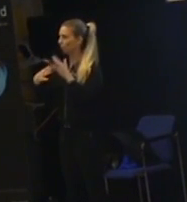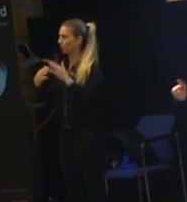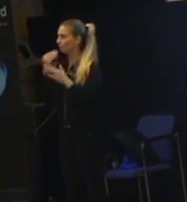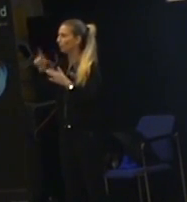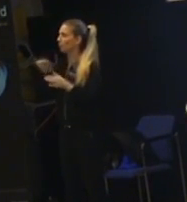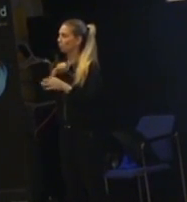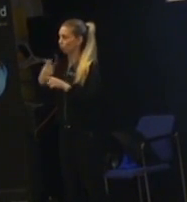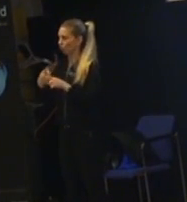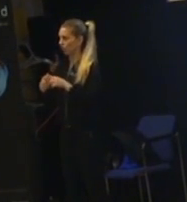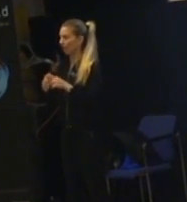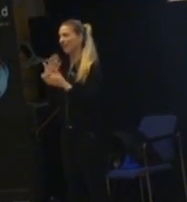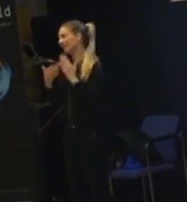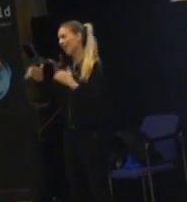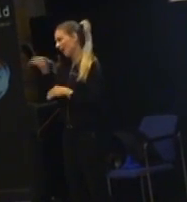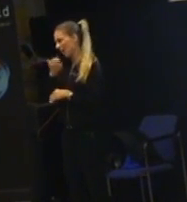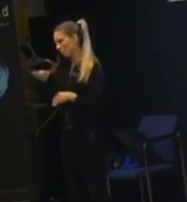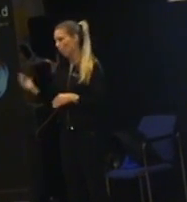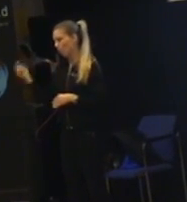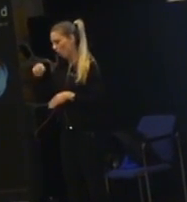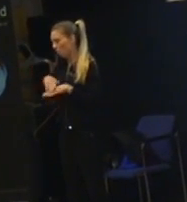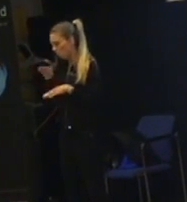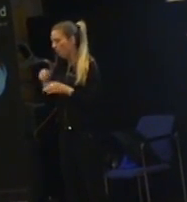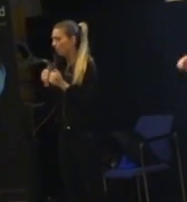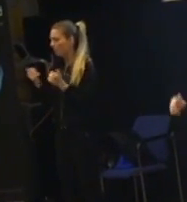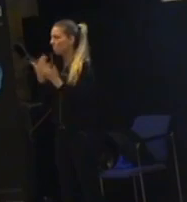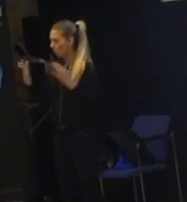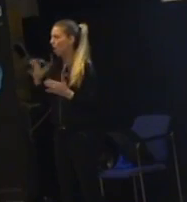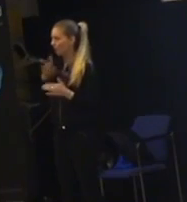Jag säger inte att alla barn har så mycket socker de har kommit på måndag men många av dem har det.